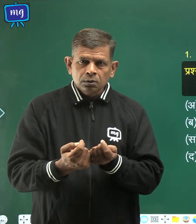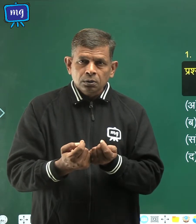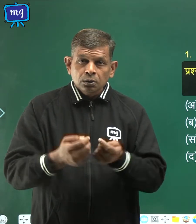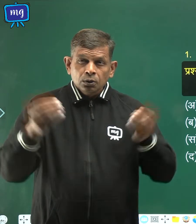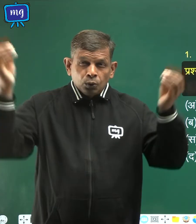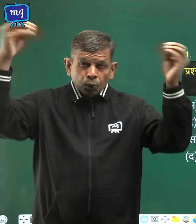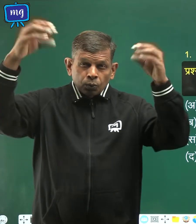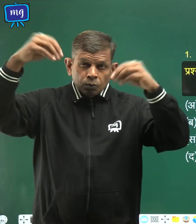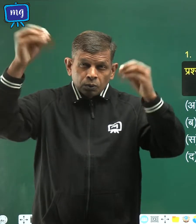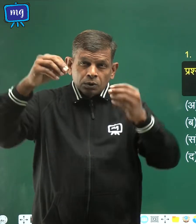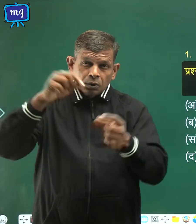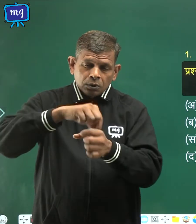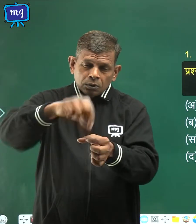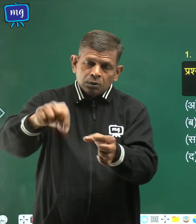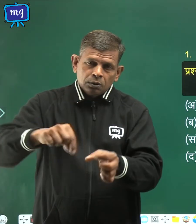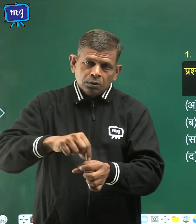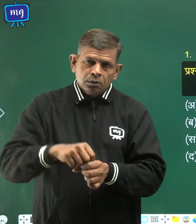वर्षा ऋतु में लगाई जाती है,